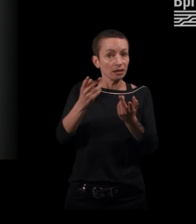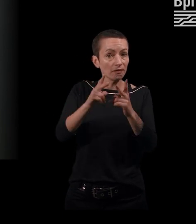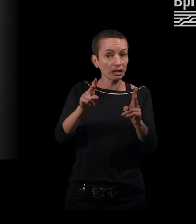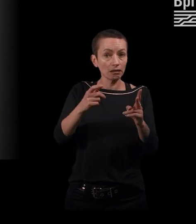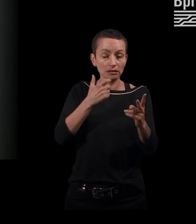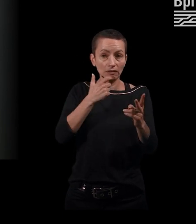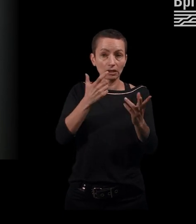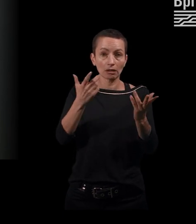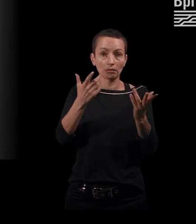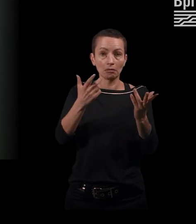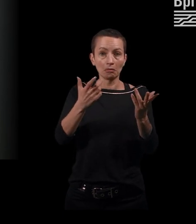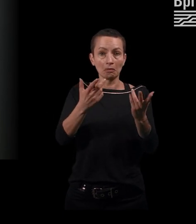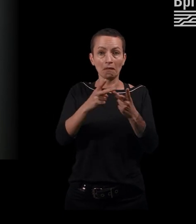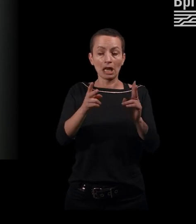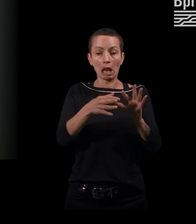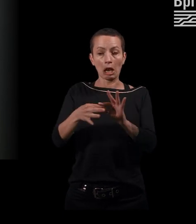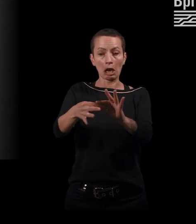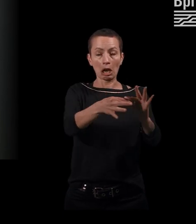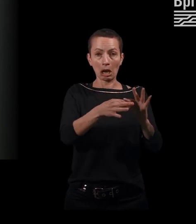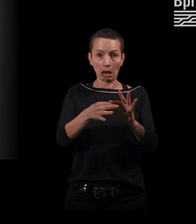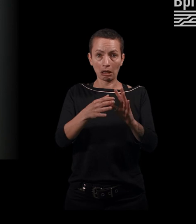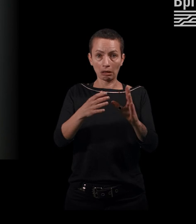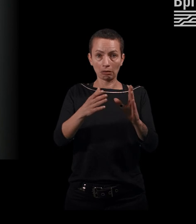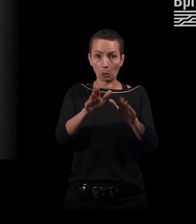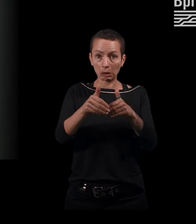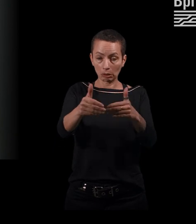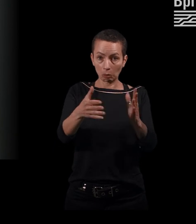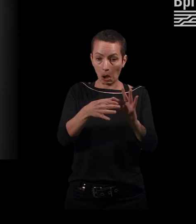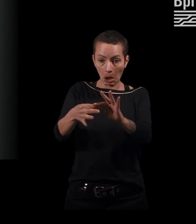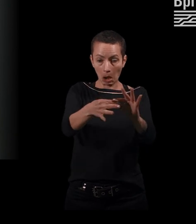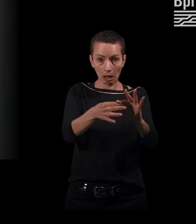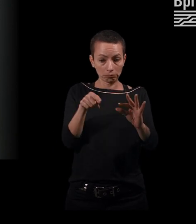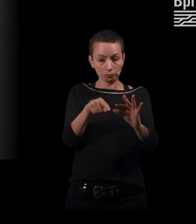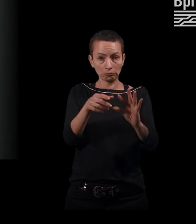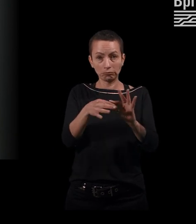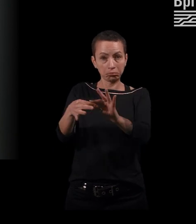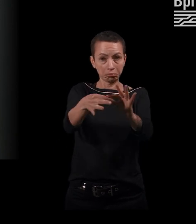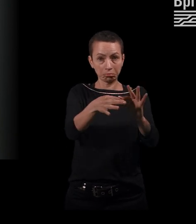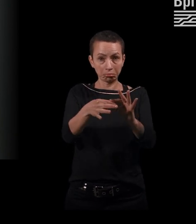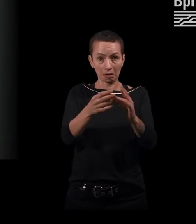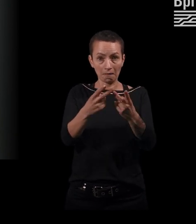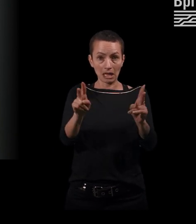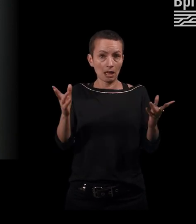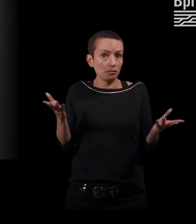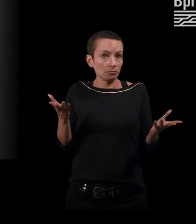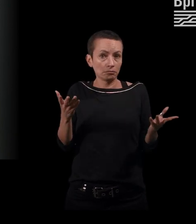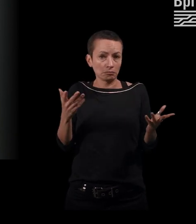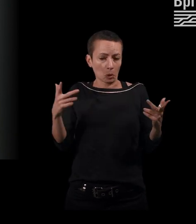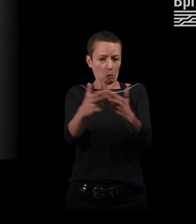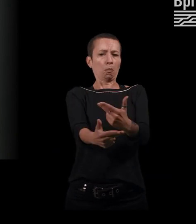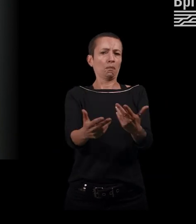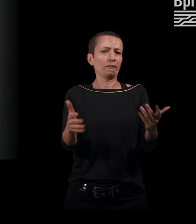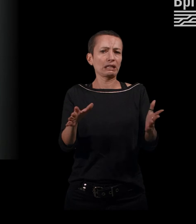maintenir une continuité urbaine sur un territoire, la continuité urbaine a été coupée.